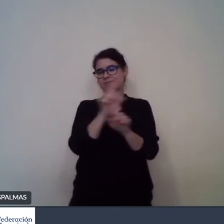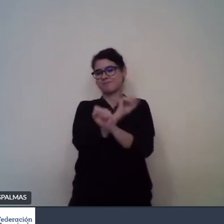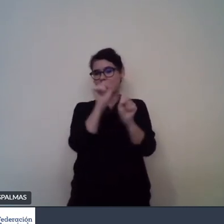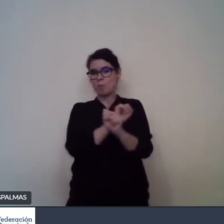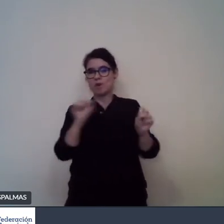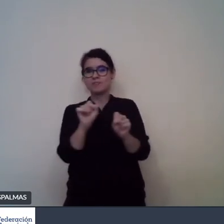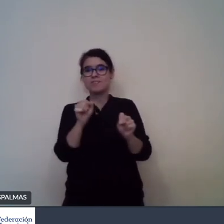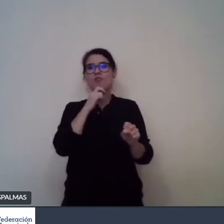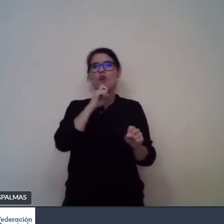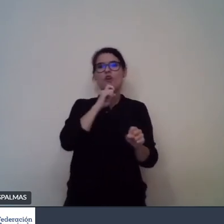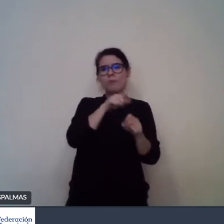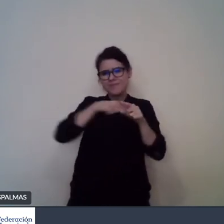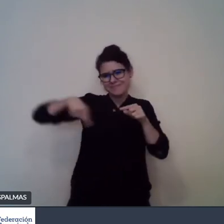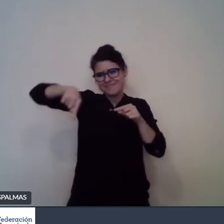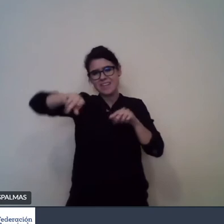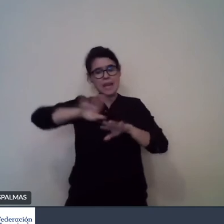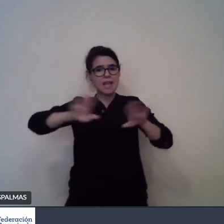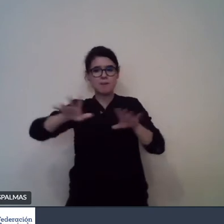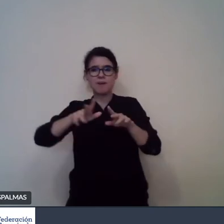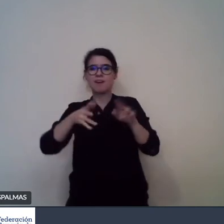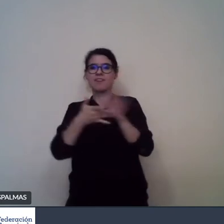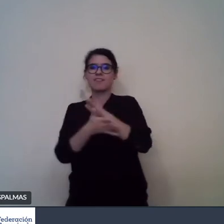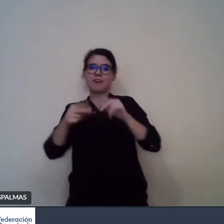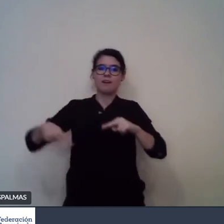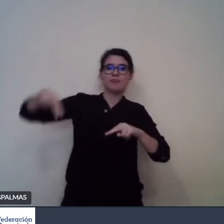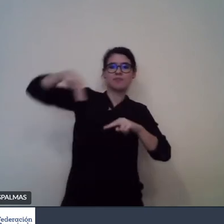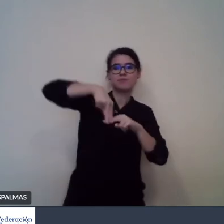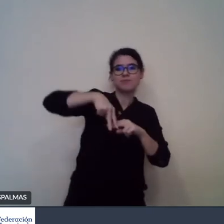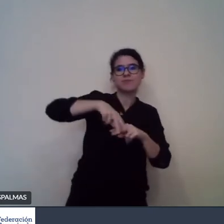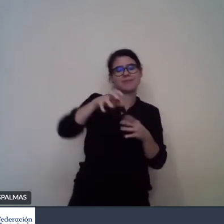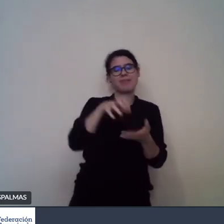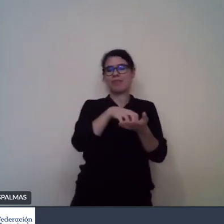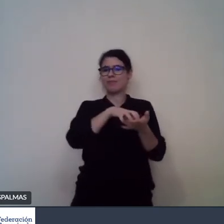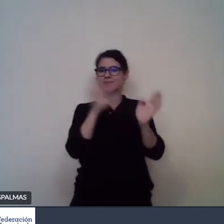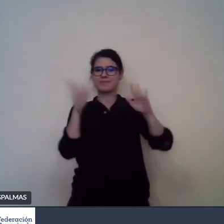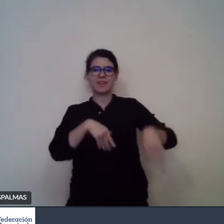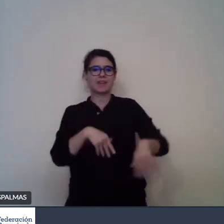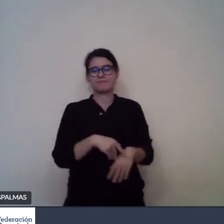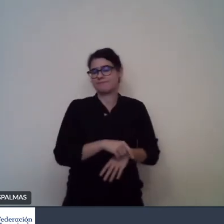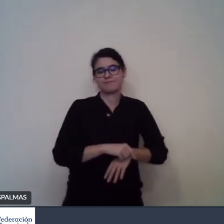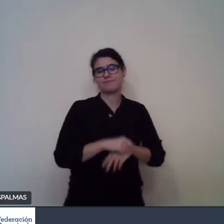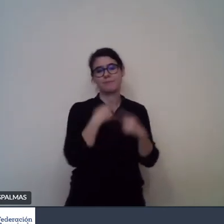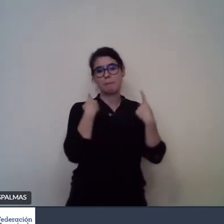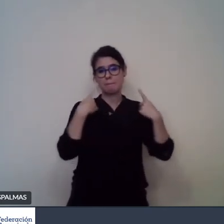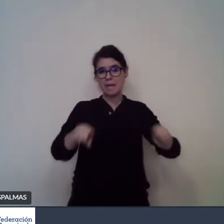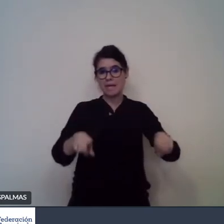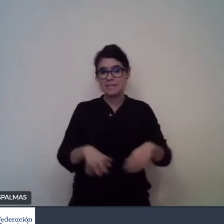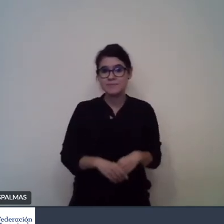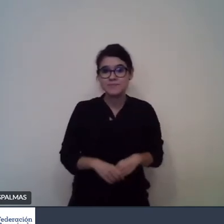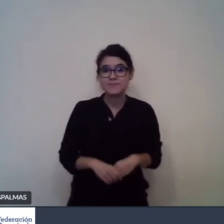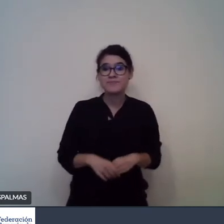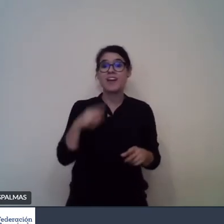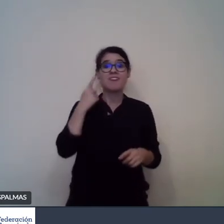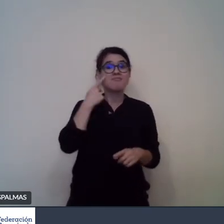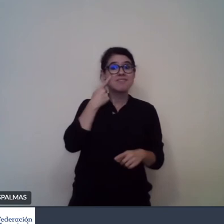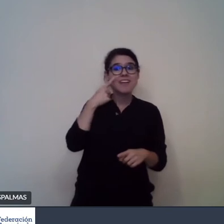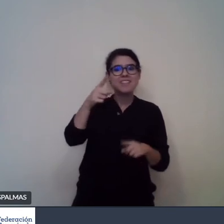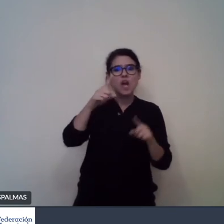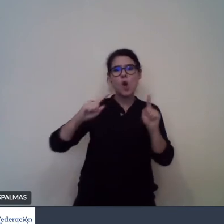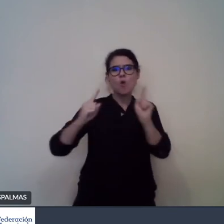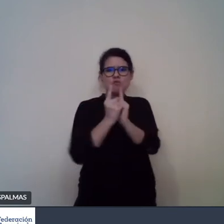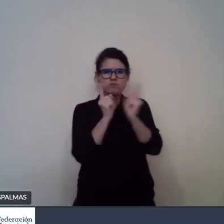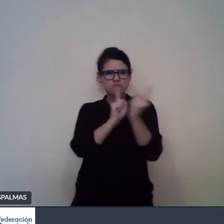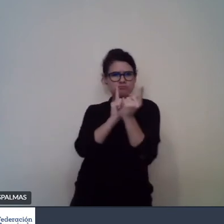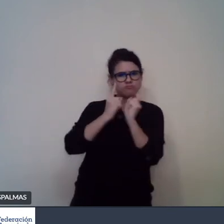habría un extra pass, subiría el otro o haría dudar y volveríamos con el extra pass a la esquina. Fijaros en el uno contra uno que se produce aquí, ¿eh? Es muy